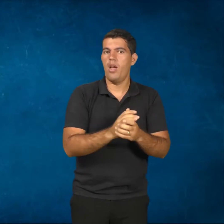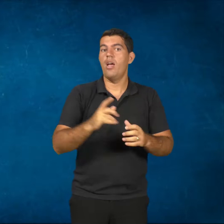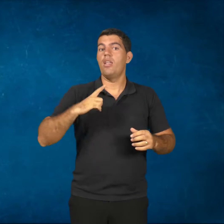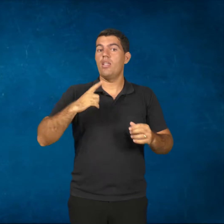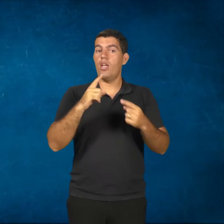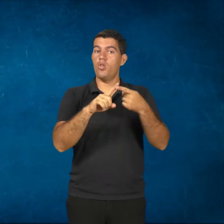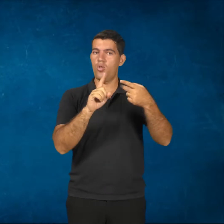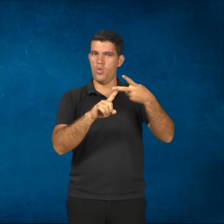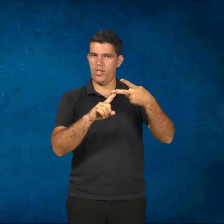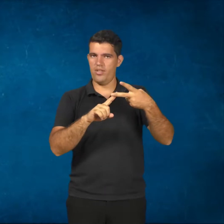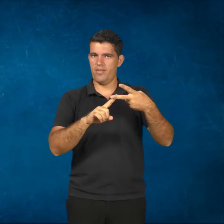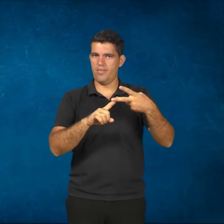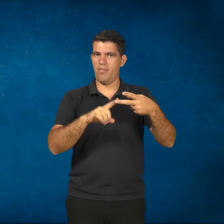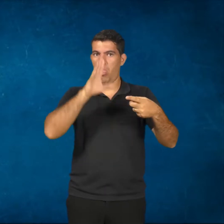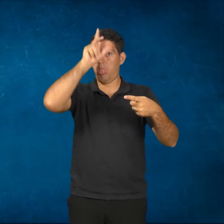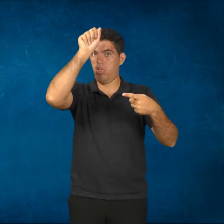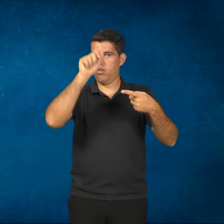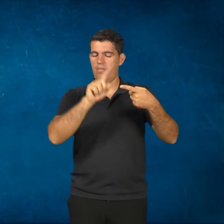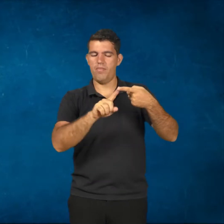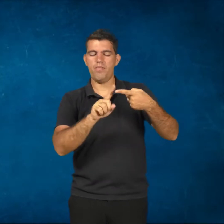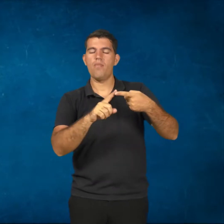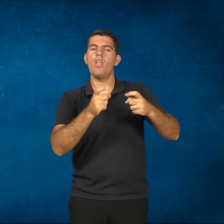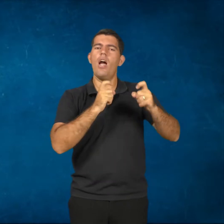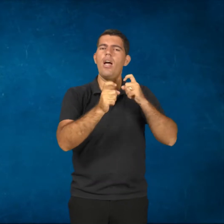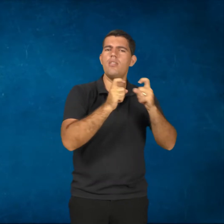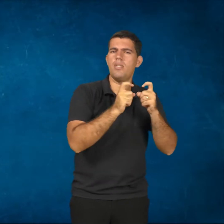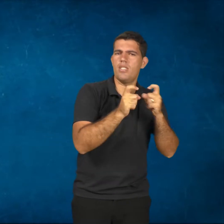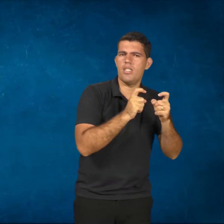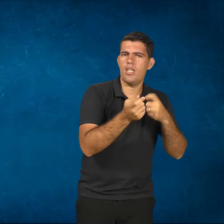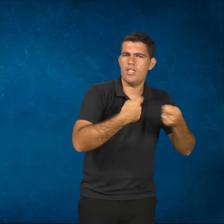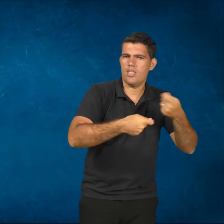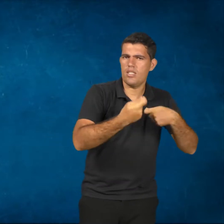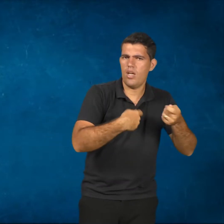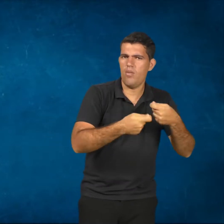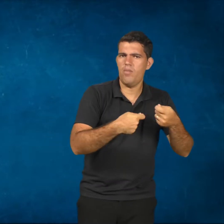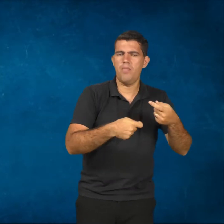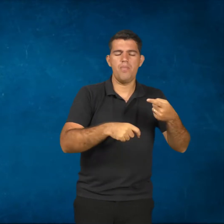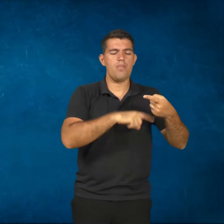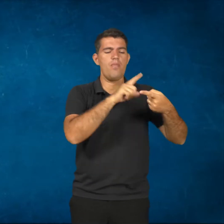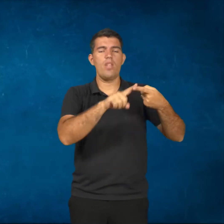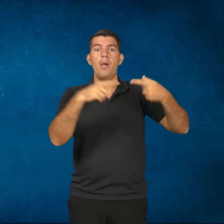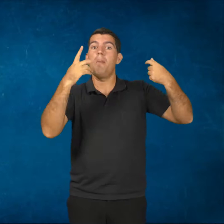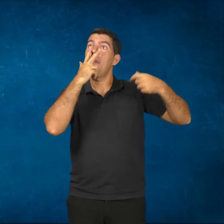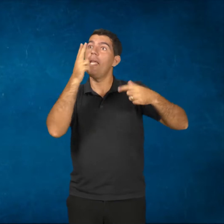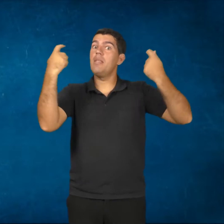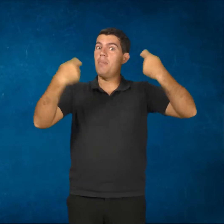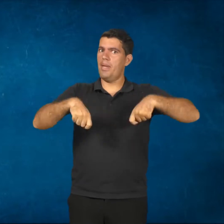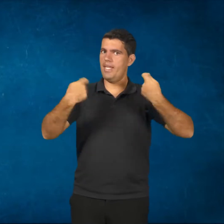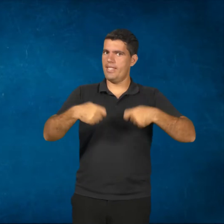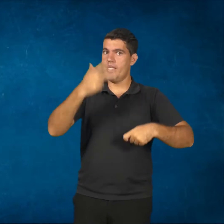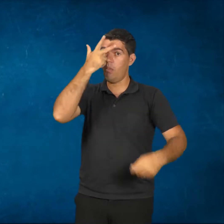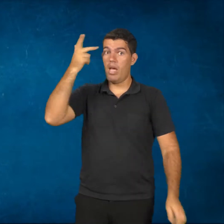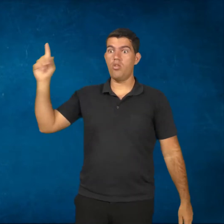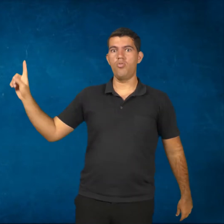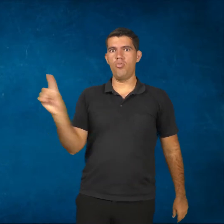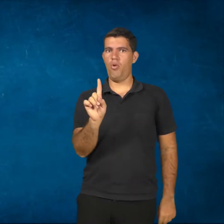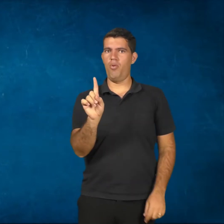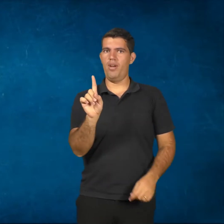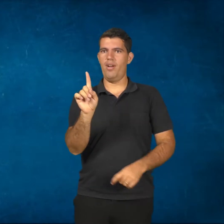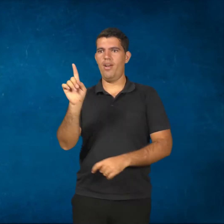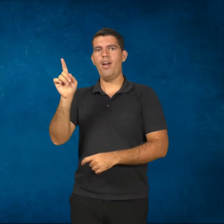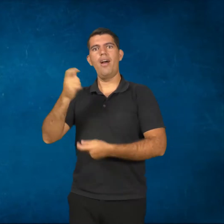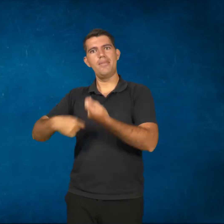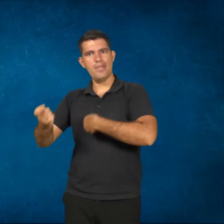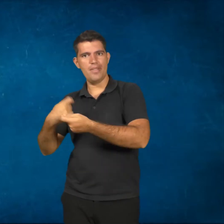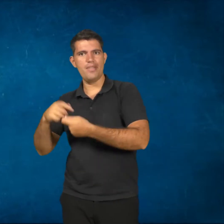dois equívocos são os seguintes. Em primeiro lugar, quando se fala em administração, parece que precisa necessariamente ter sempre alguém que administra e